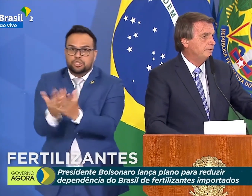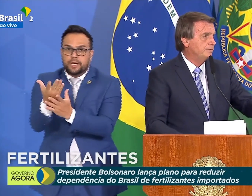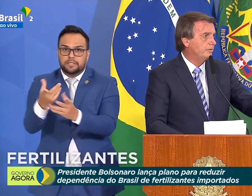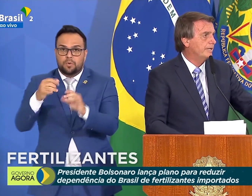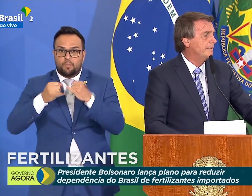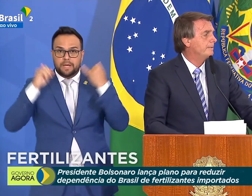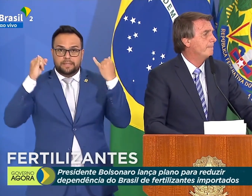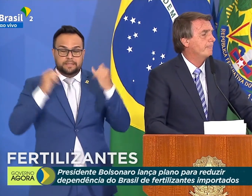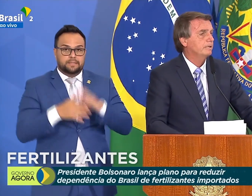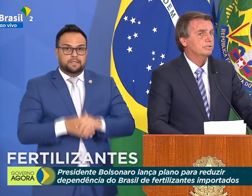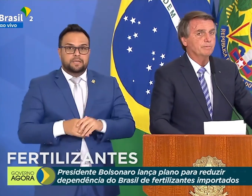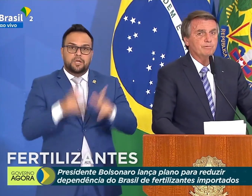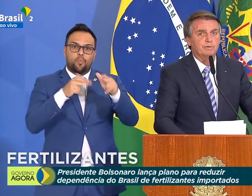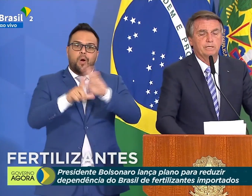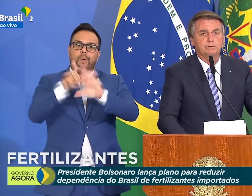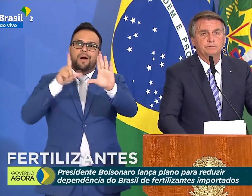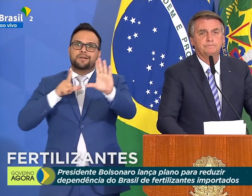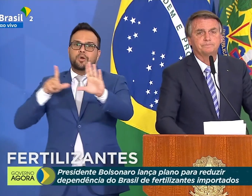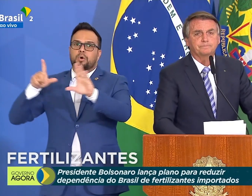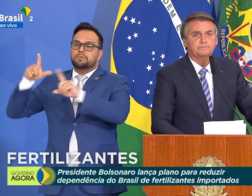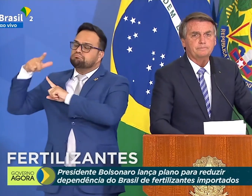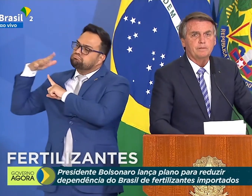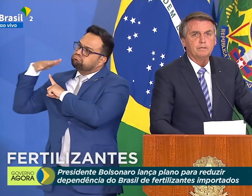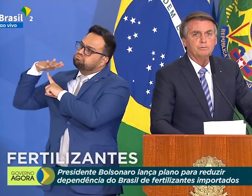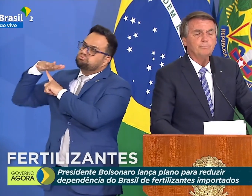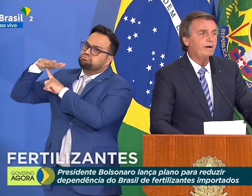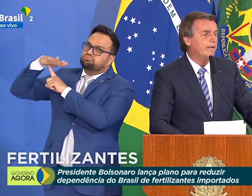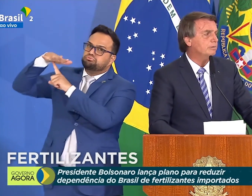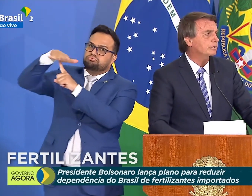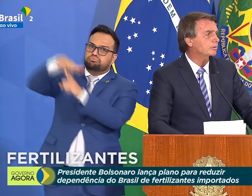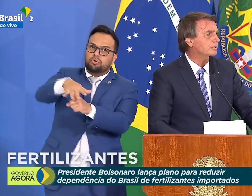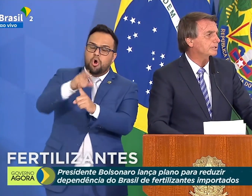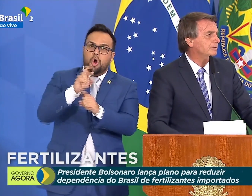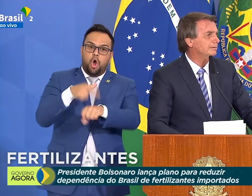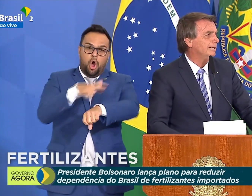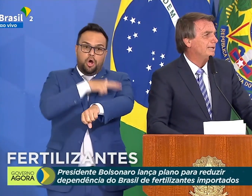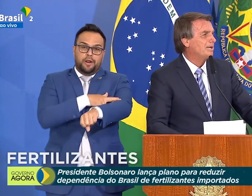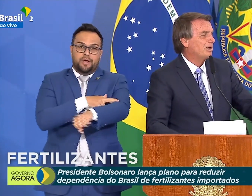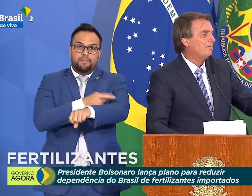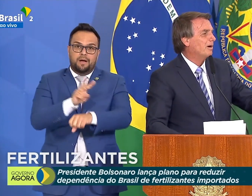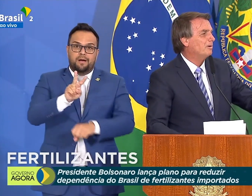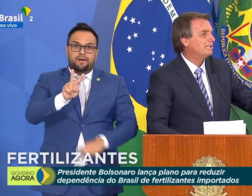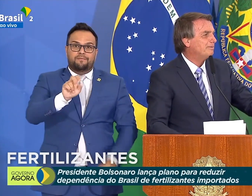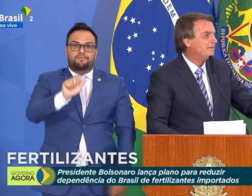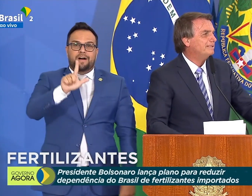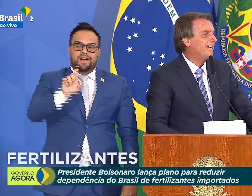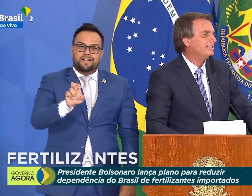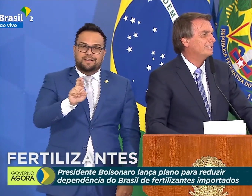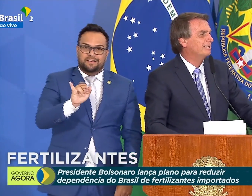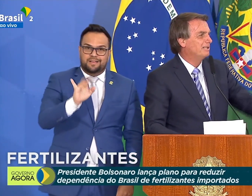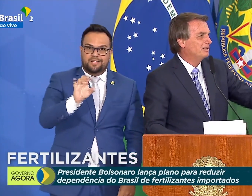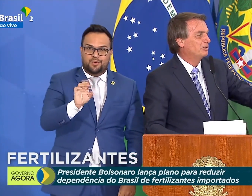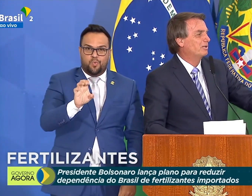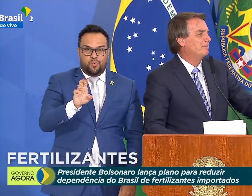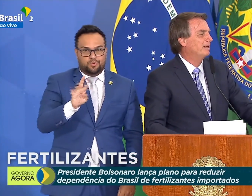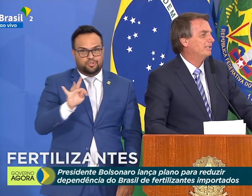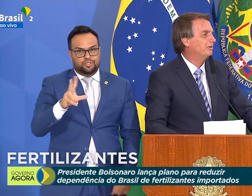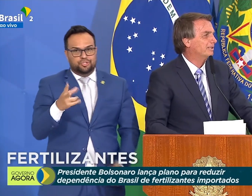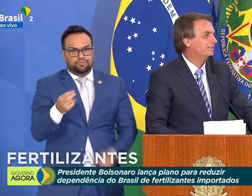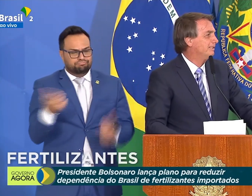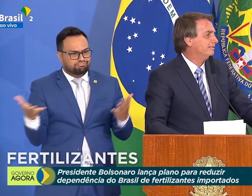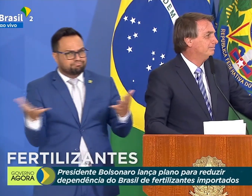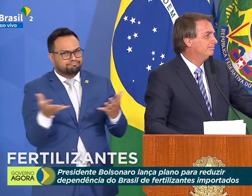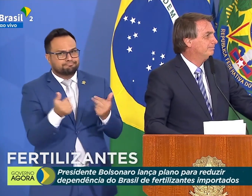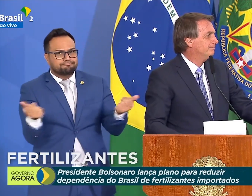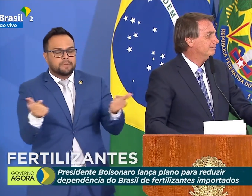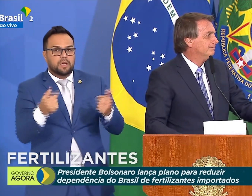Como estive em Roraima, sobrevoando o vale do Rio Cotingo, É uma coisa fantástica, senhores